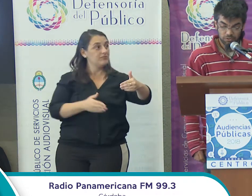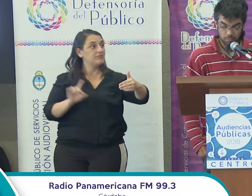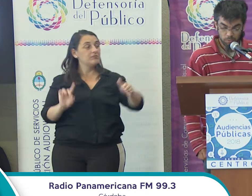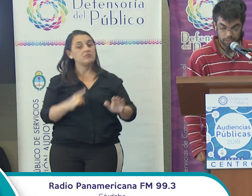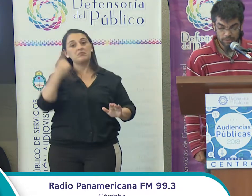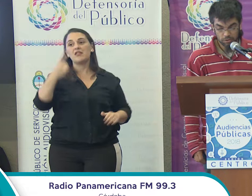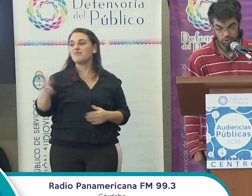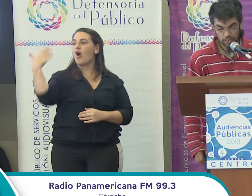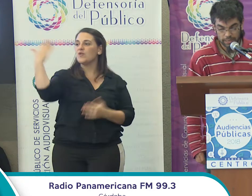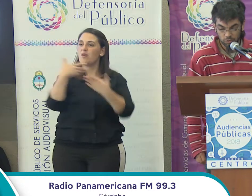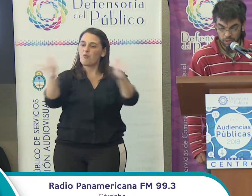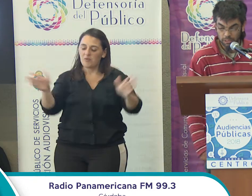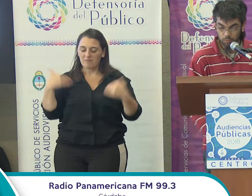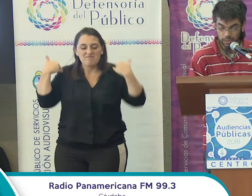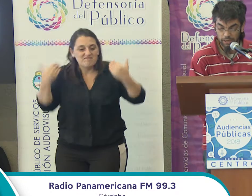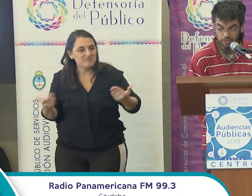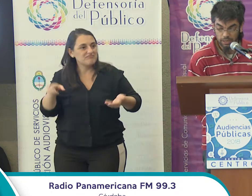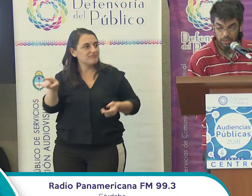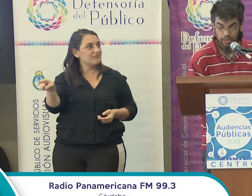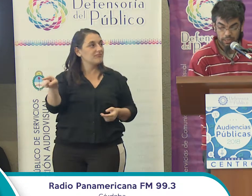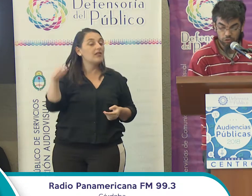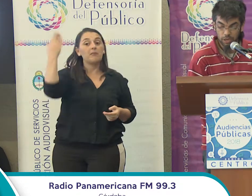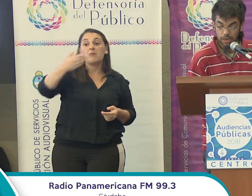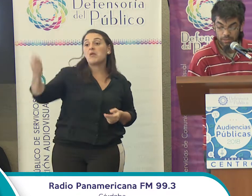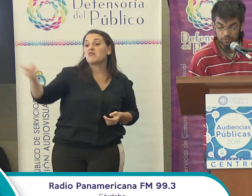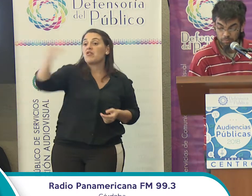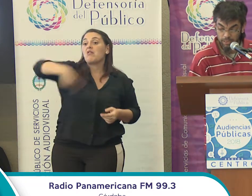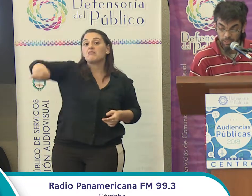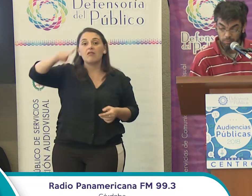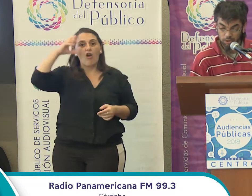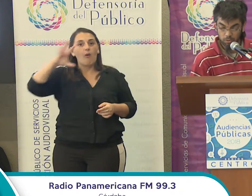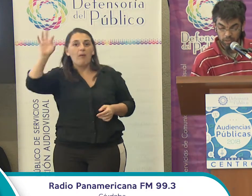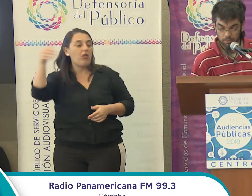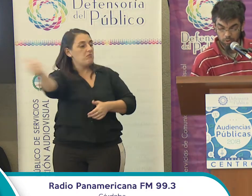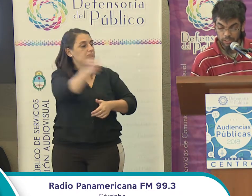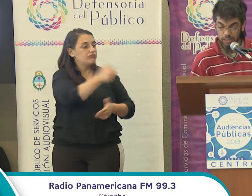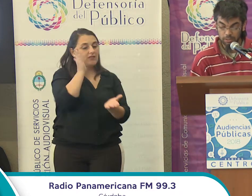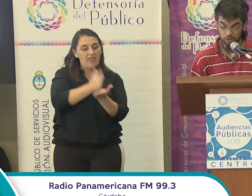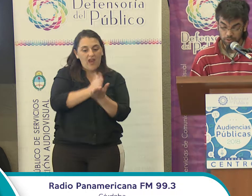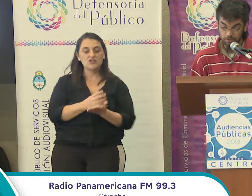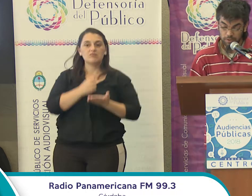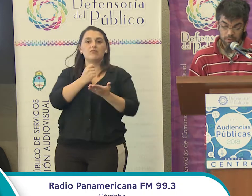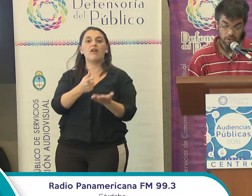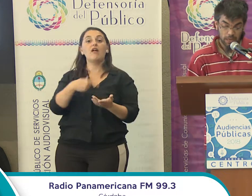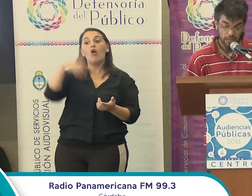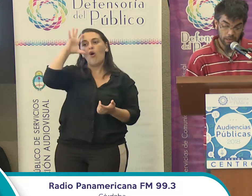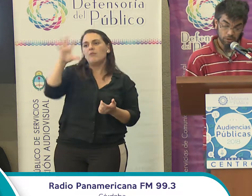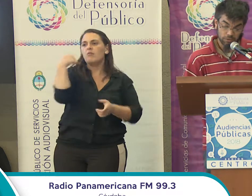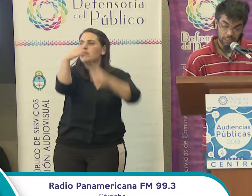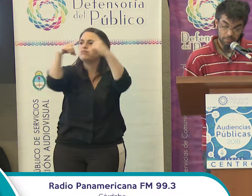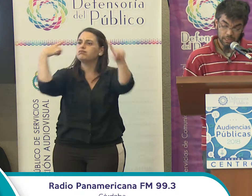audiencias públicas donde la ciudadanía puede ejercer el derecho a participar y poder escuchar la pluralidad de voces